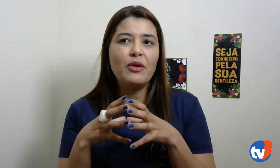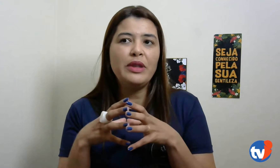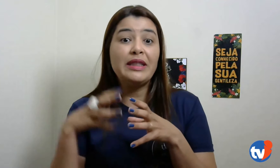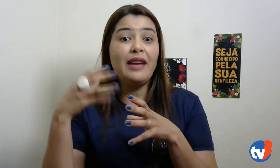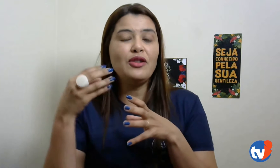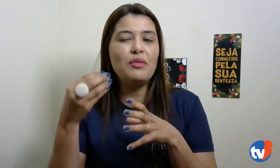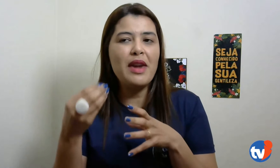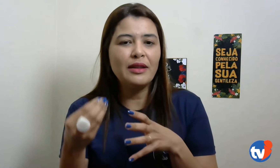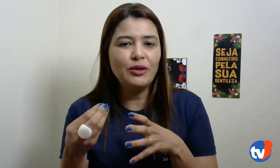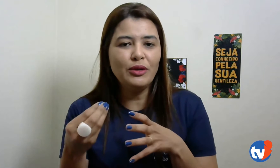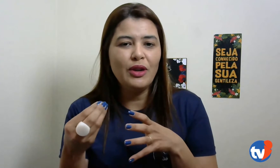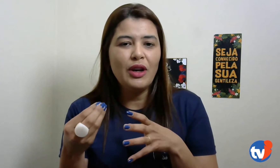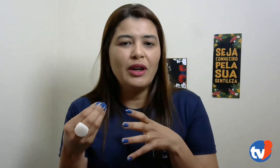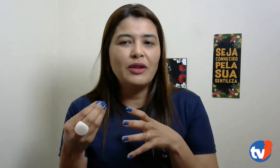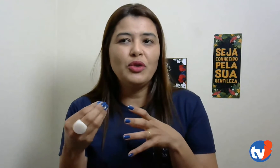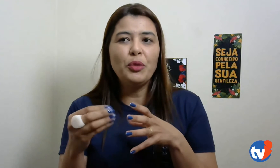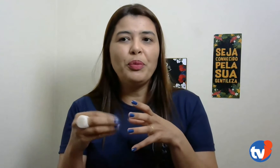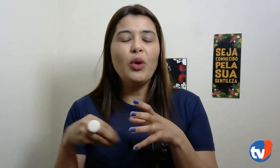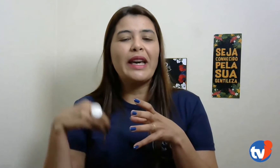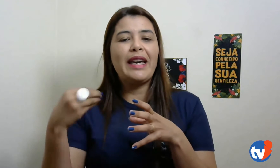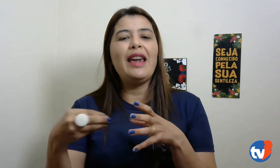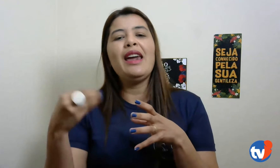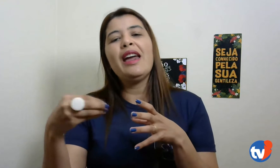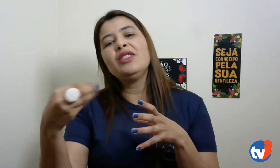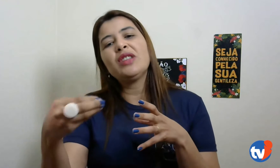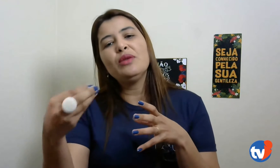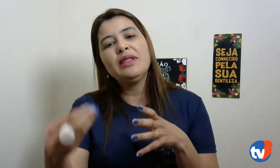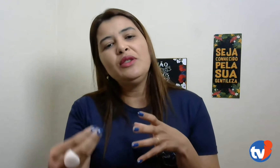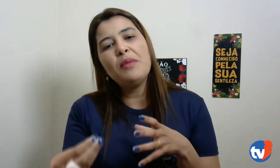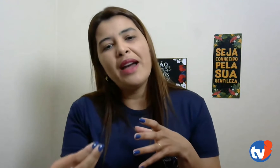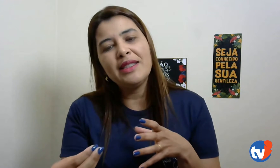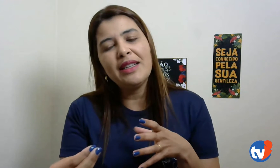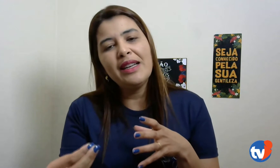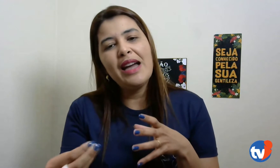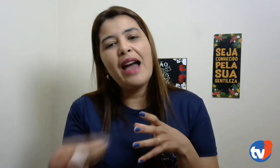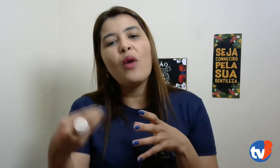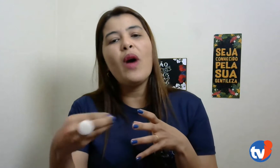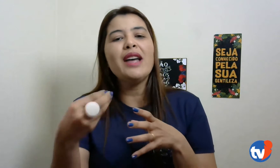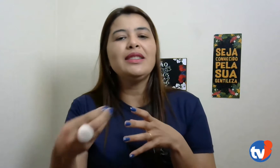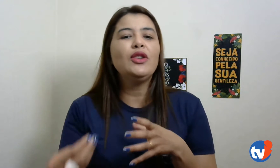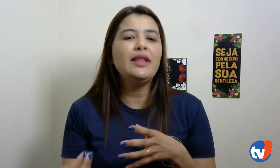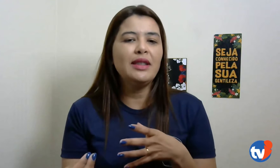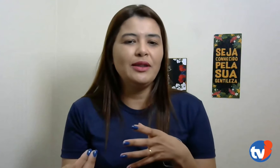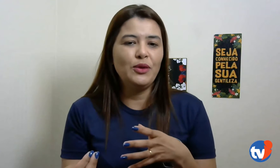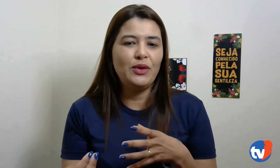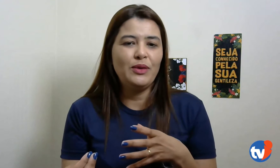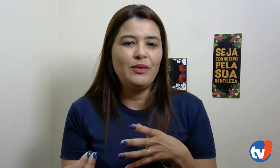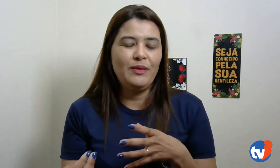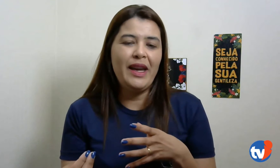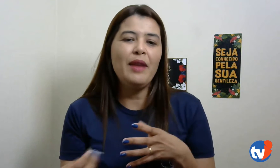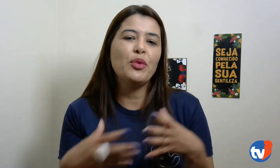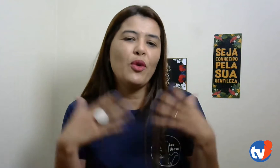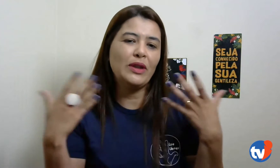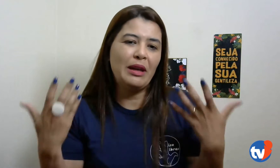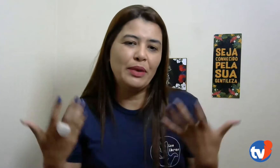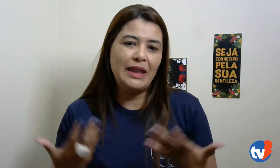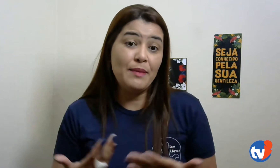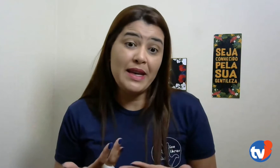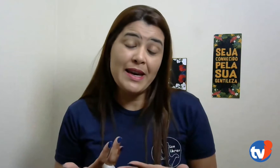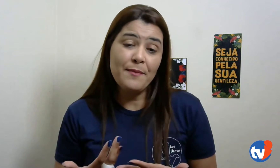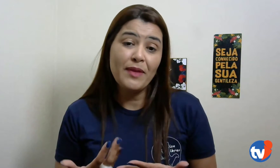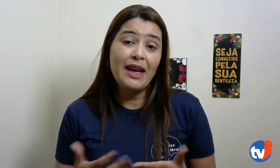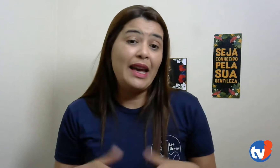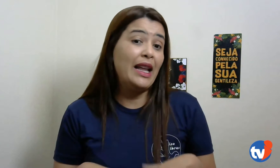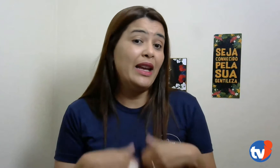ela teve o entendimento do porquê ela está usando máscara há quase 2 anos, né? Por conta